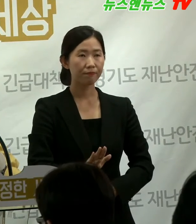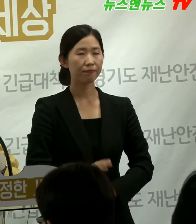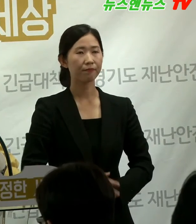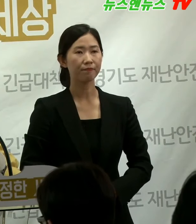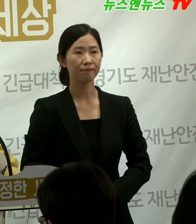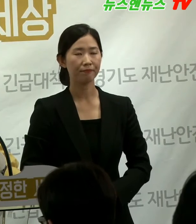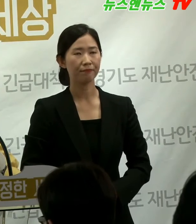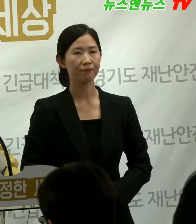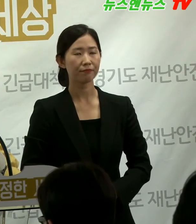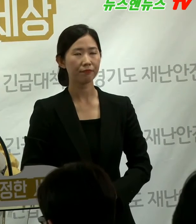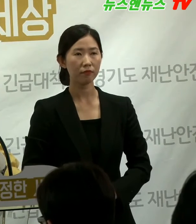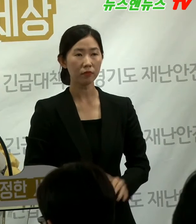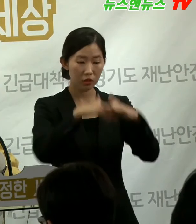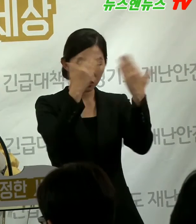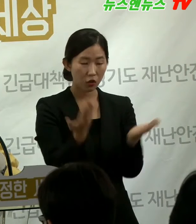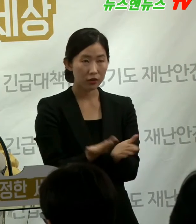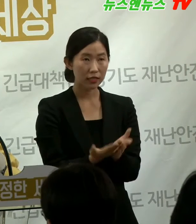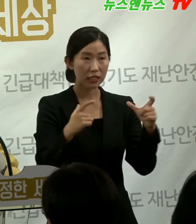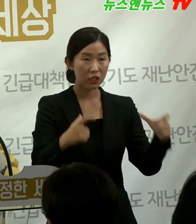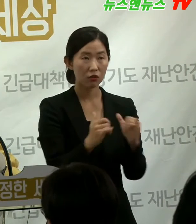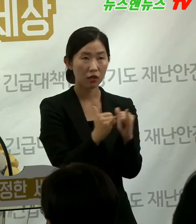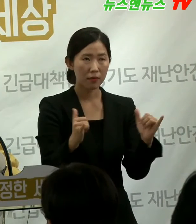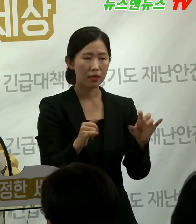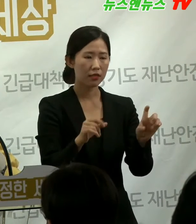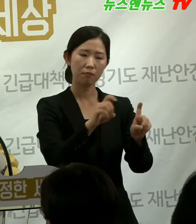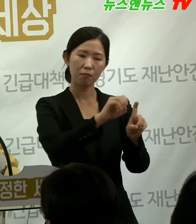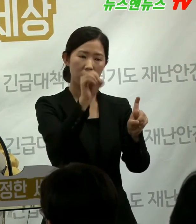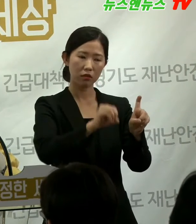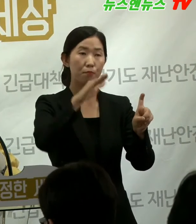들어보면 전체 주민의 10% 미만